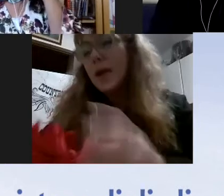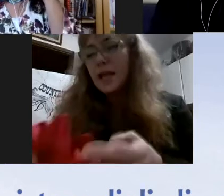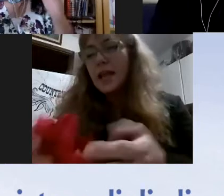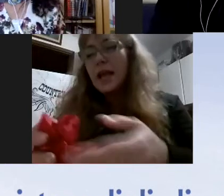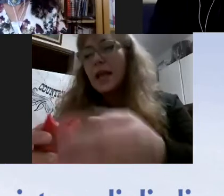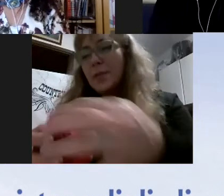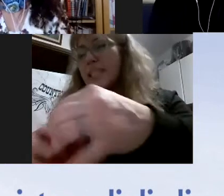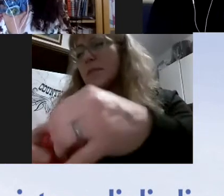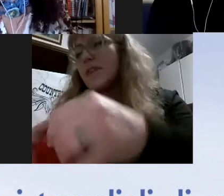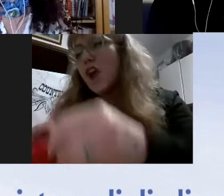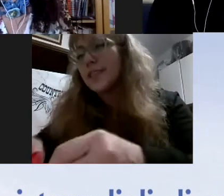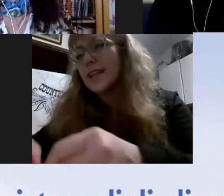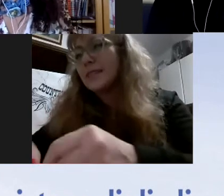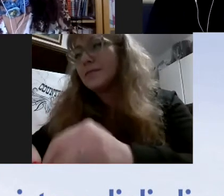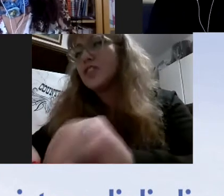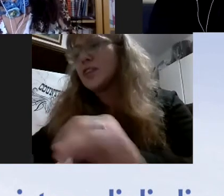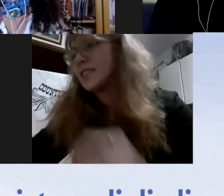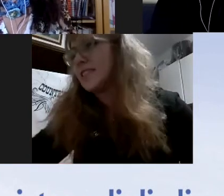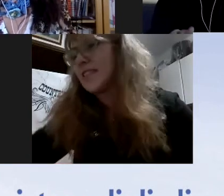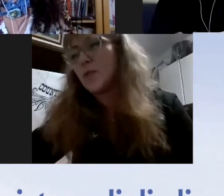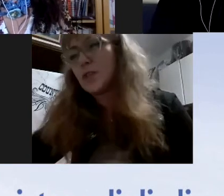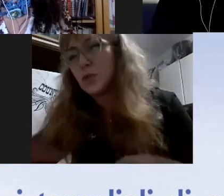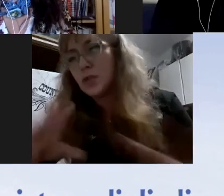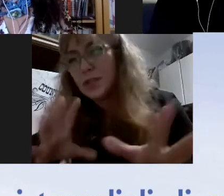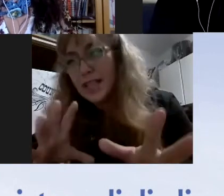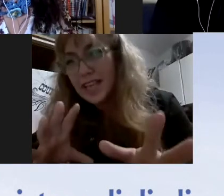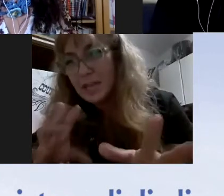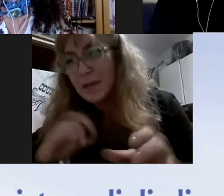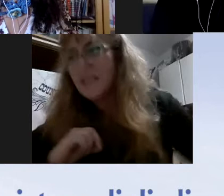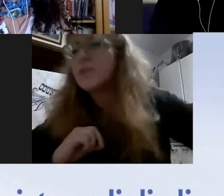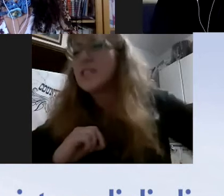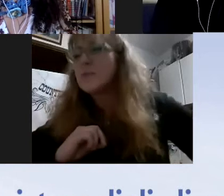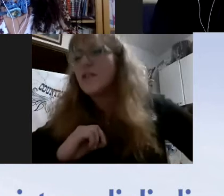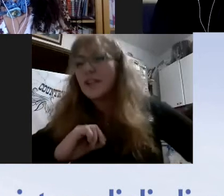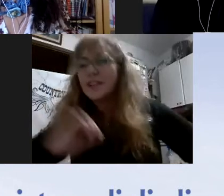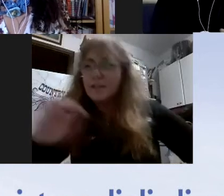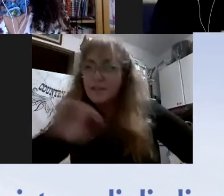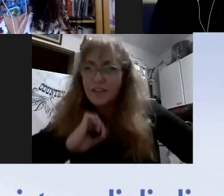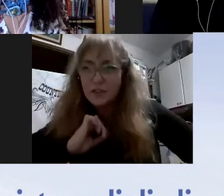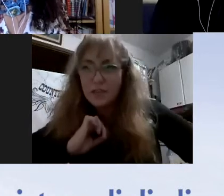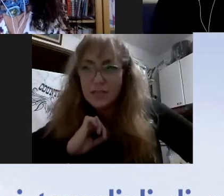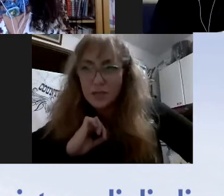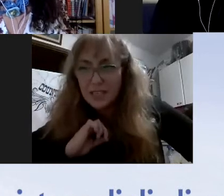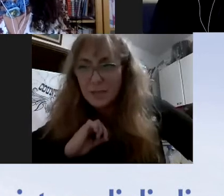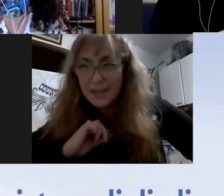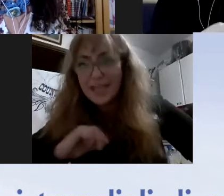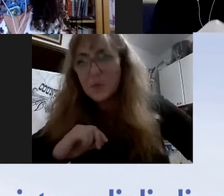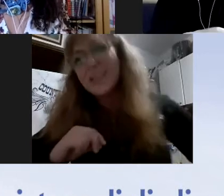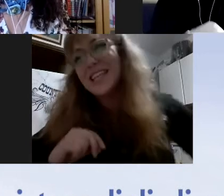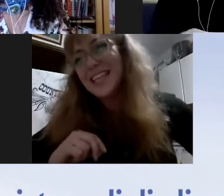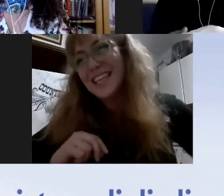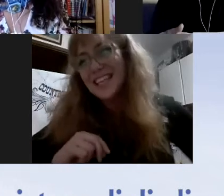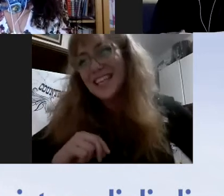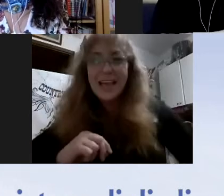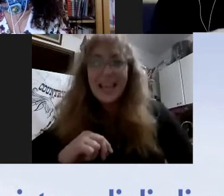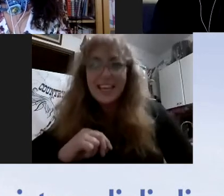Insomma, la prossima volta, visto che ci siamo quasi tutti con degli animali, la prossima volta vi faccio dei biscottini per i